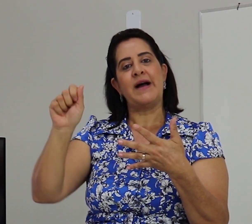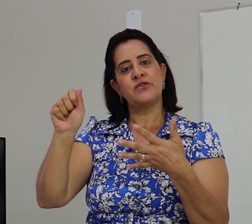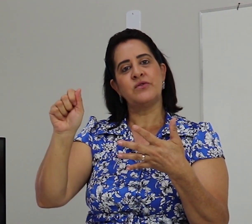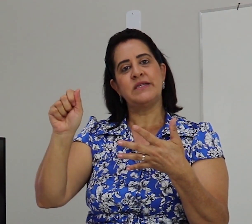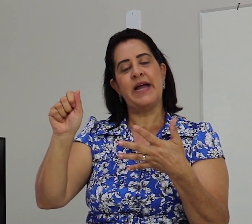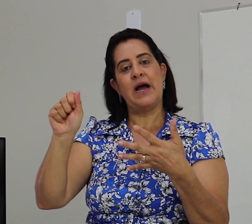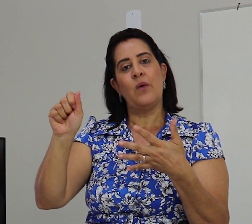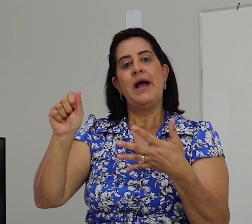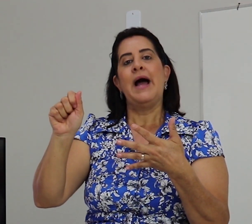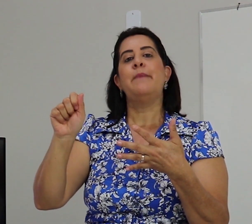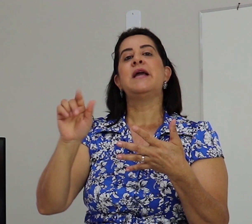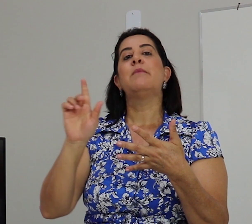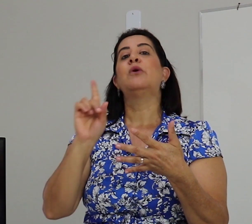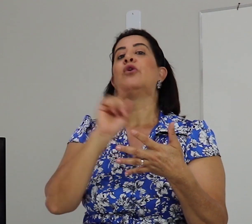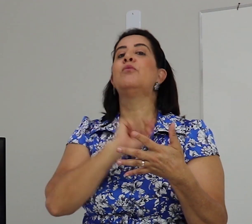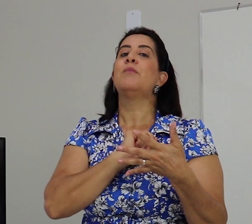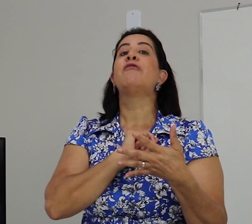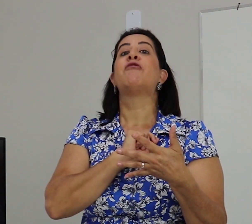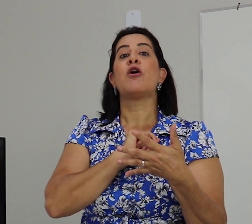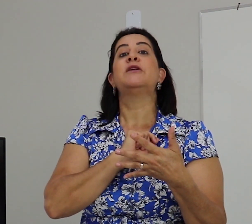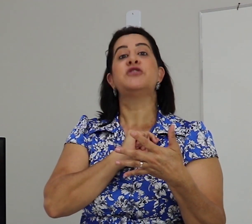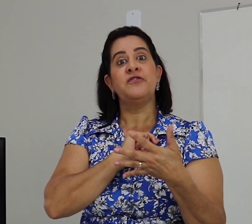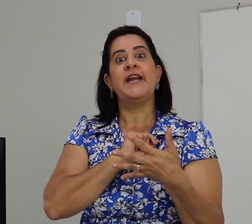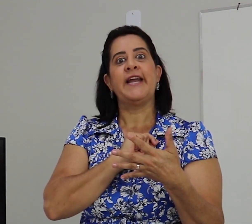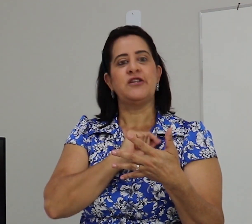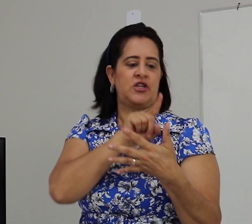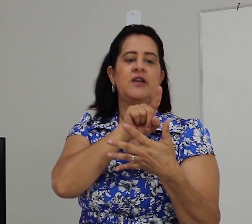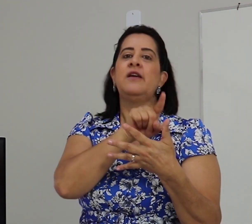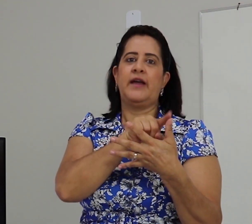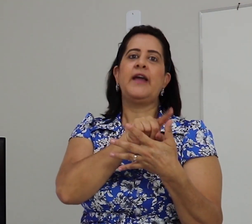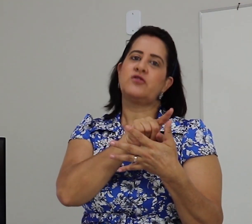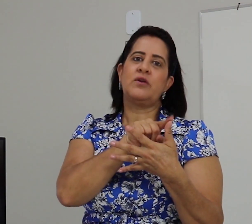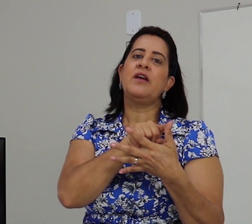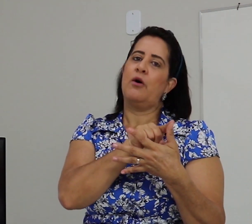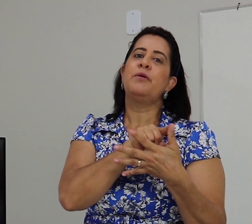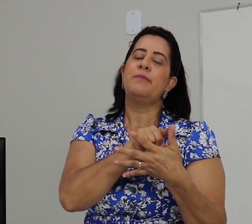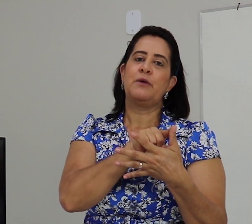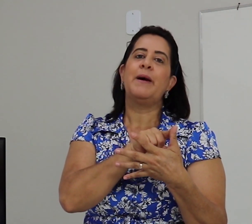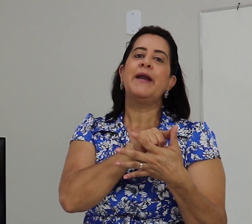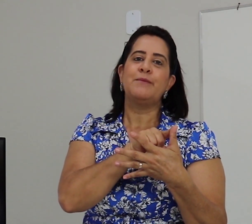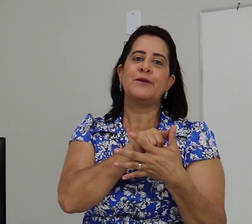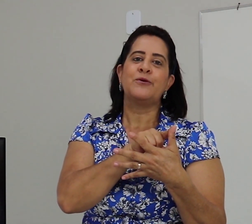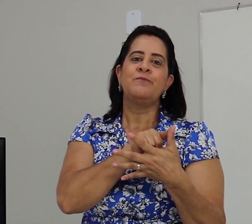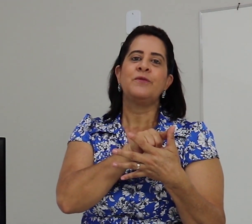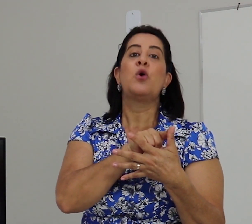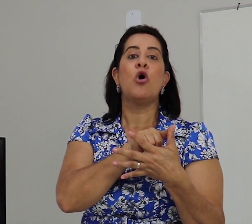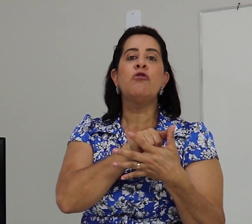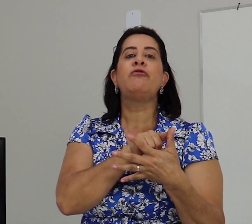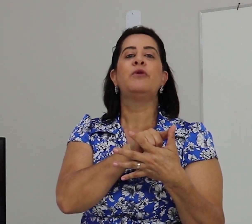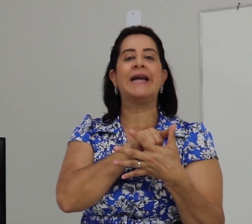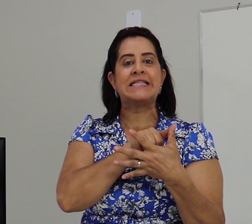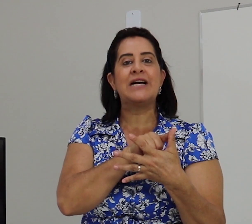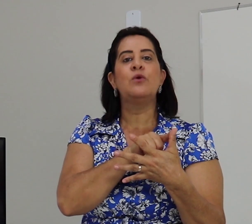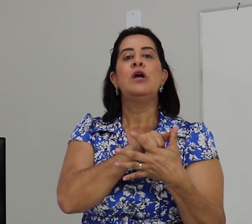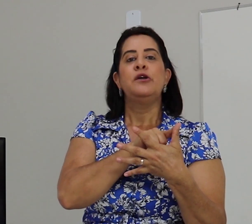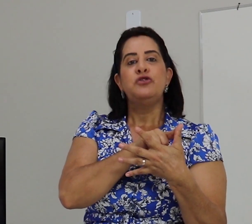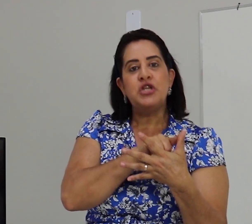faço um sinal, a minha mão toma uma forma diferente. Isso que é o primeiro parâmetro, configuração de